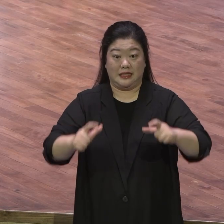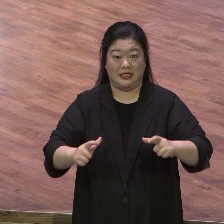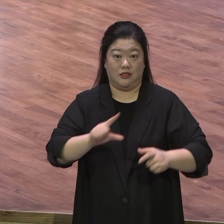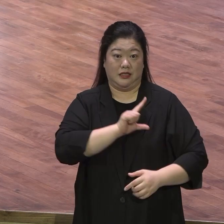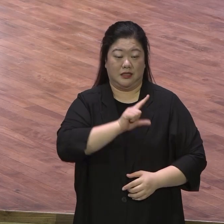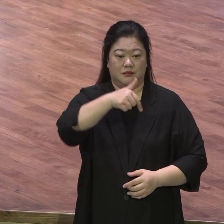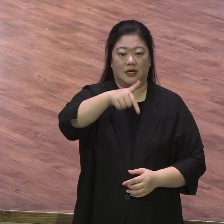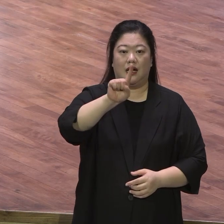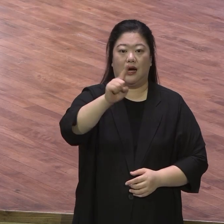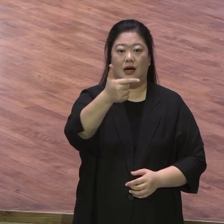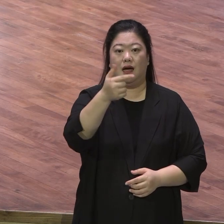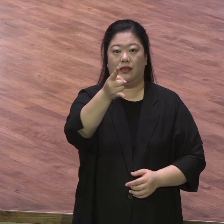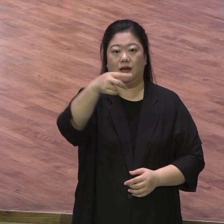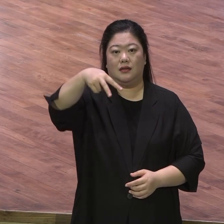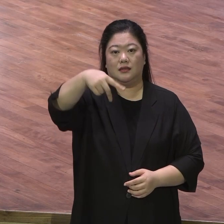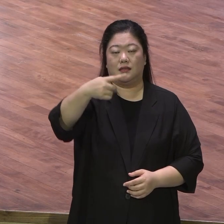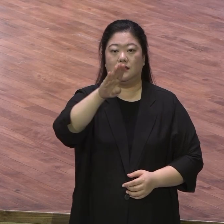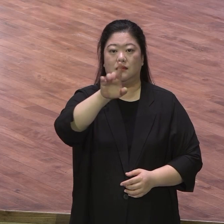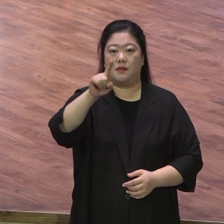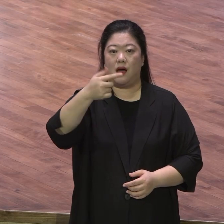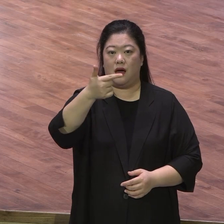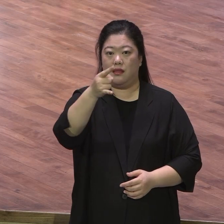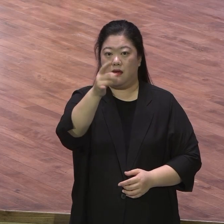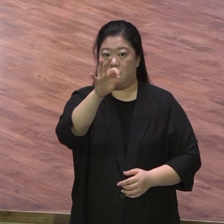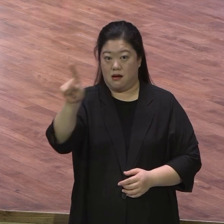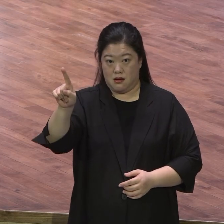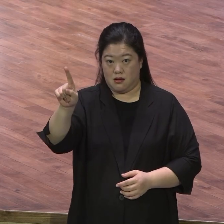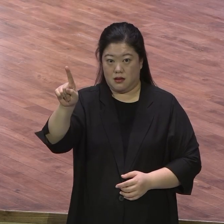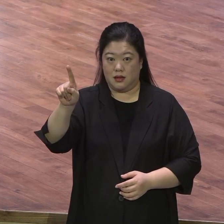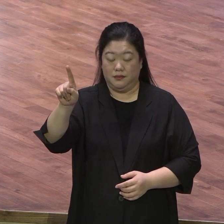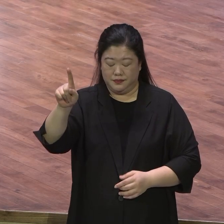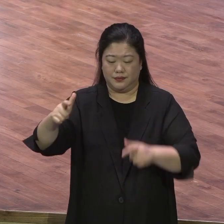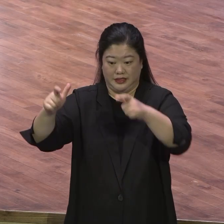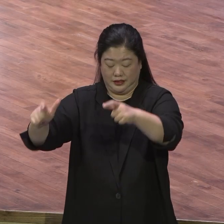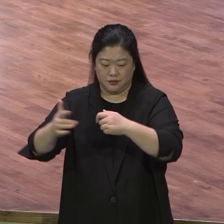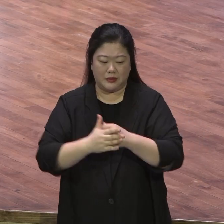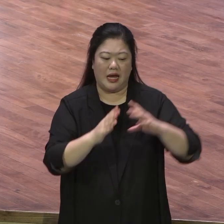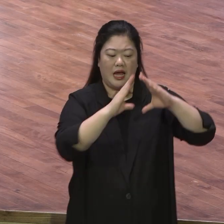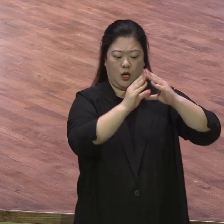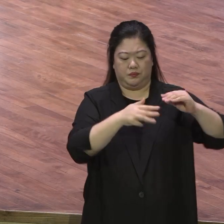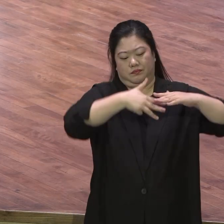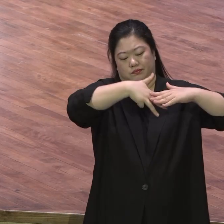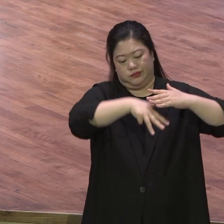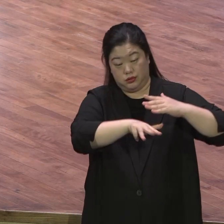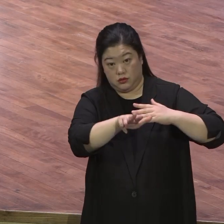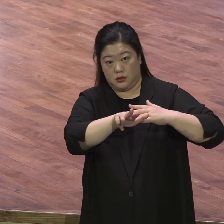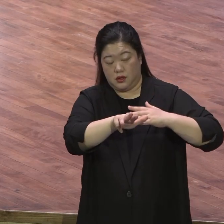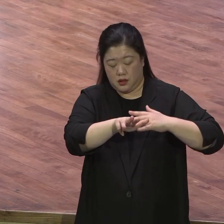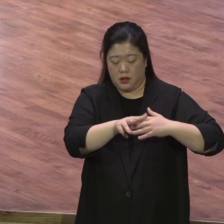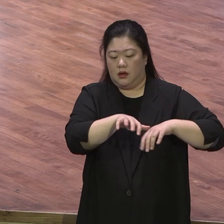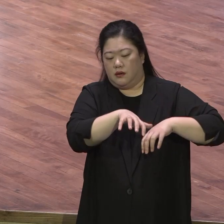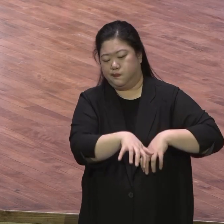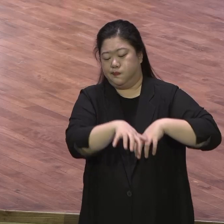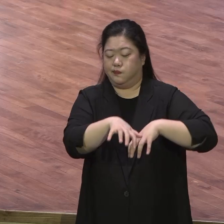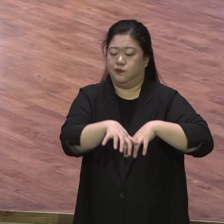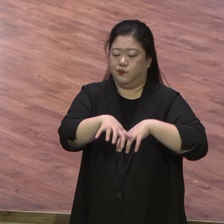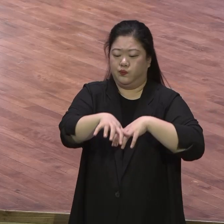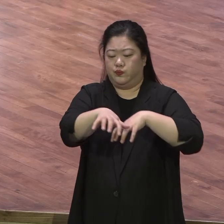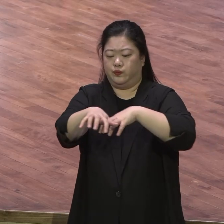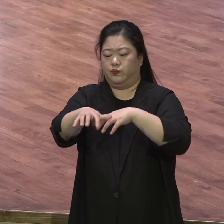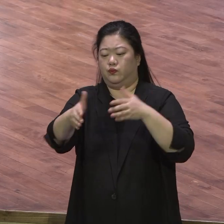가네스바네아라는 현장에까지 갔어요. 출입을 해가지고 이스라엘 백성들이 이 지난 시간에